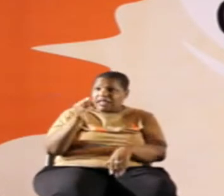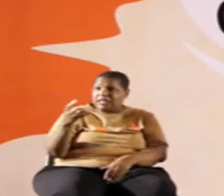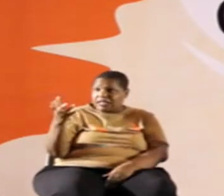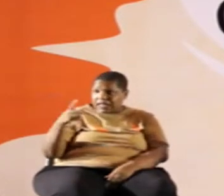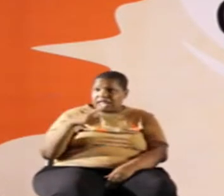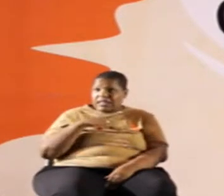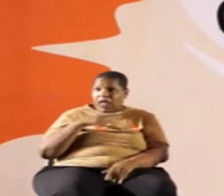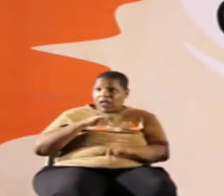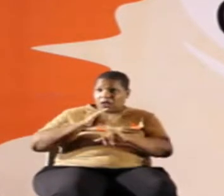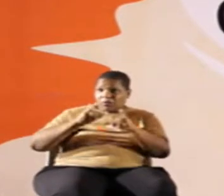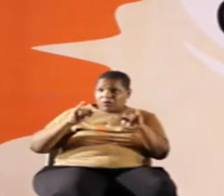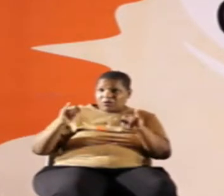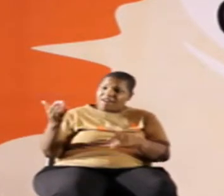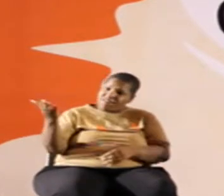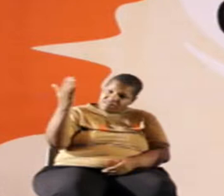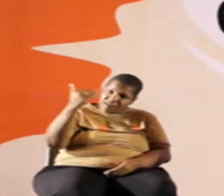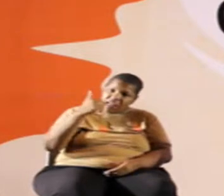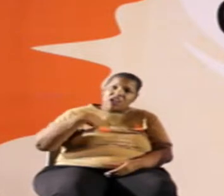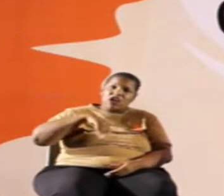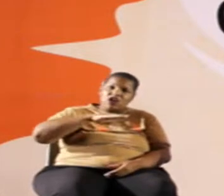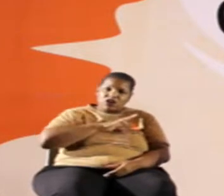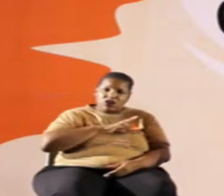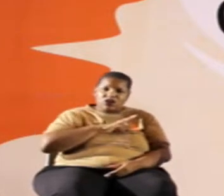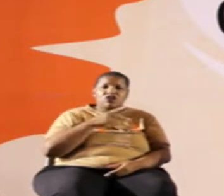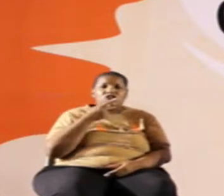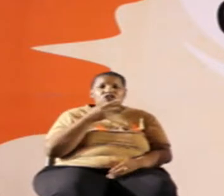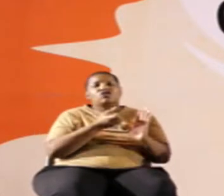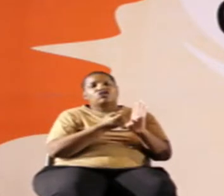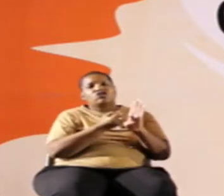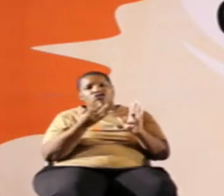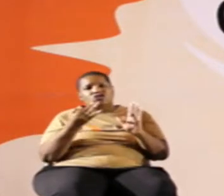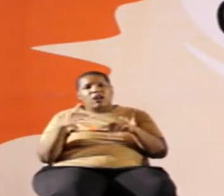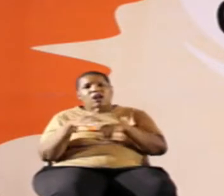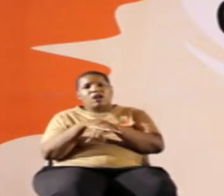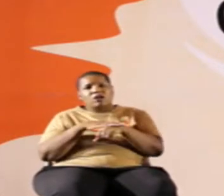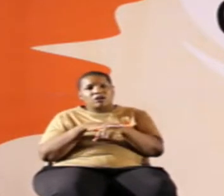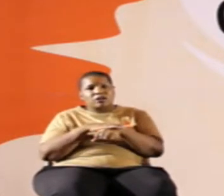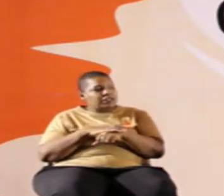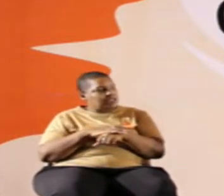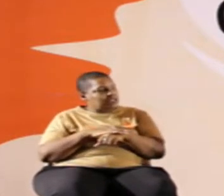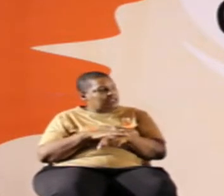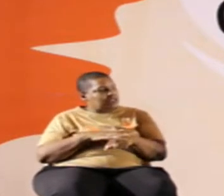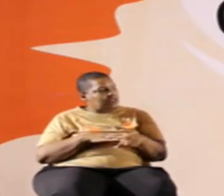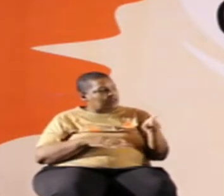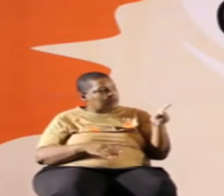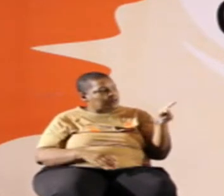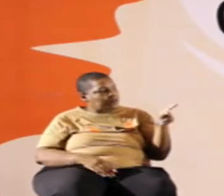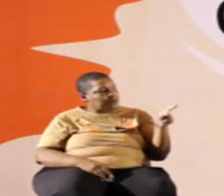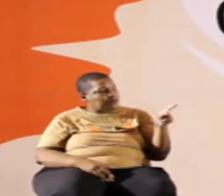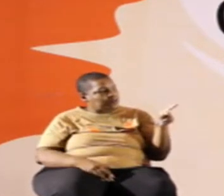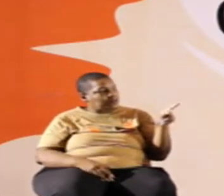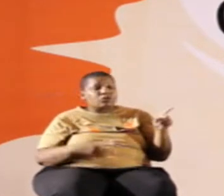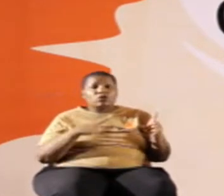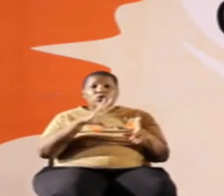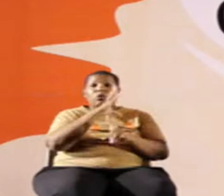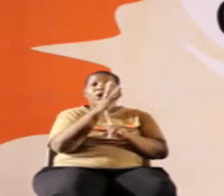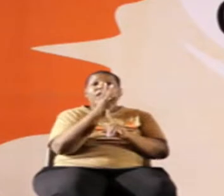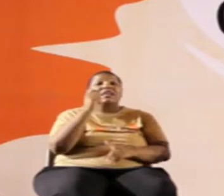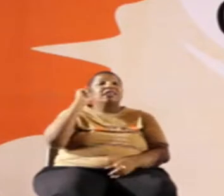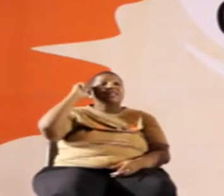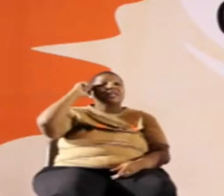coisa que você quer publicar, vem para a coleção Diálogos da Diáspora. E aqui, um artista